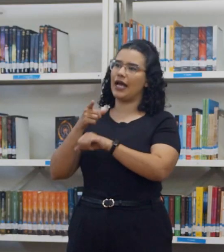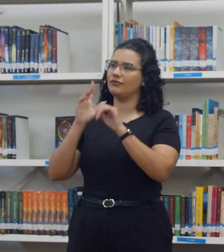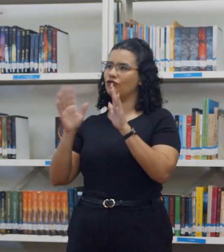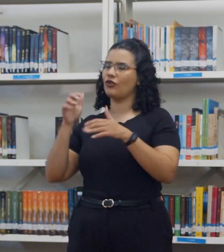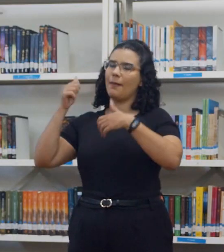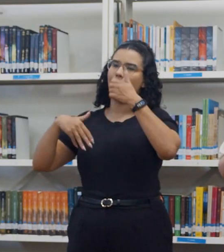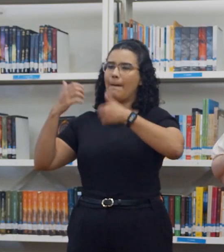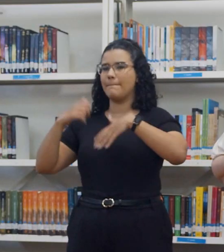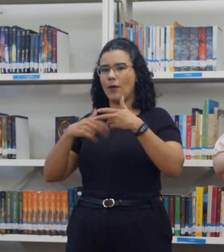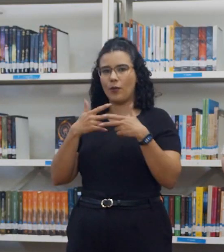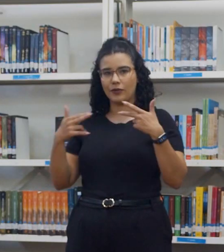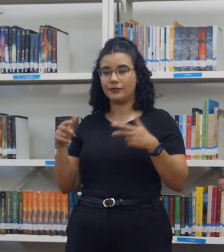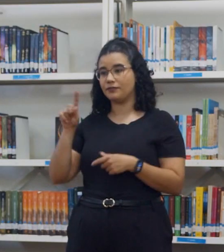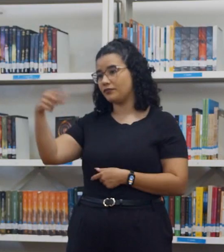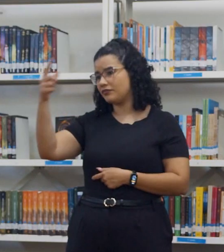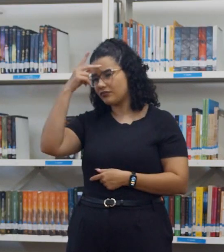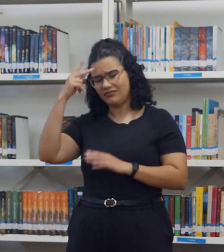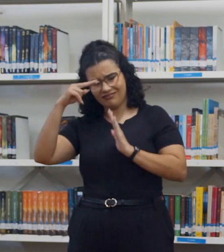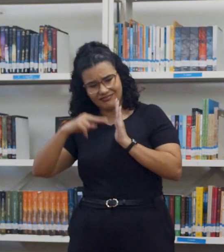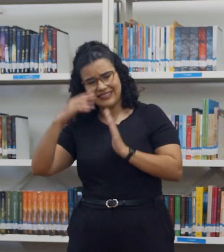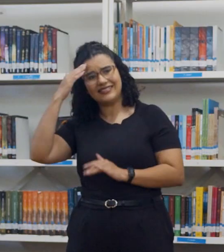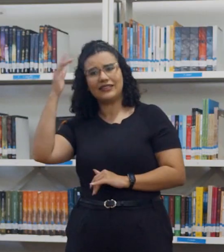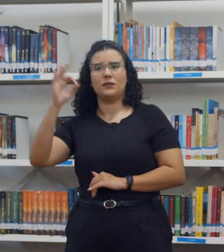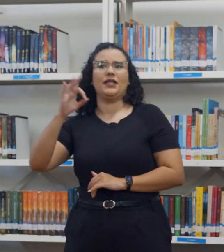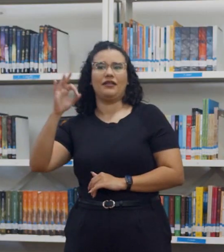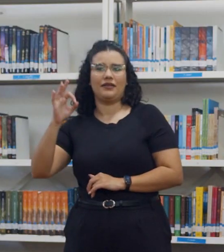coisa. E a pessoa do outro lado não entendeu nada.